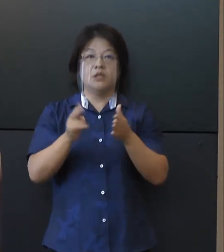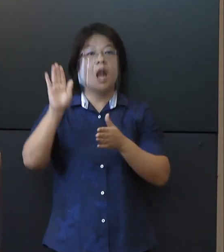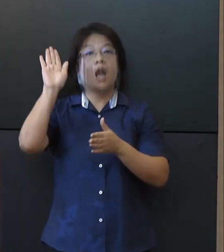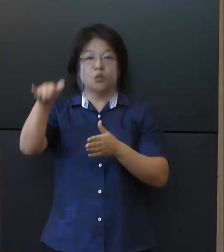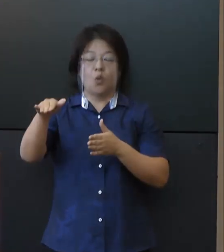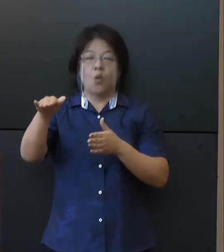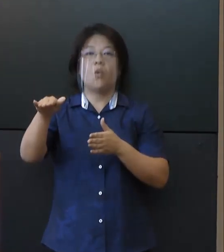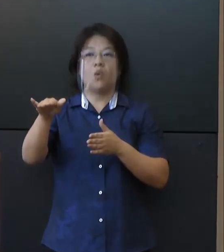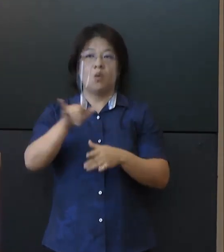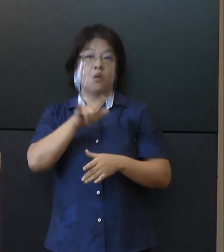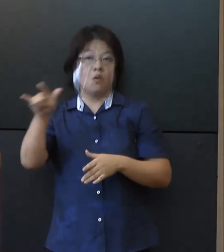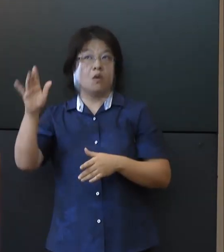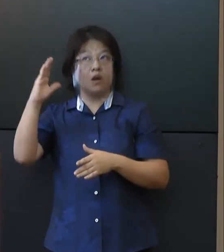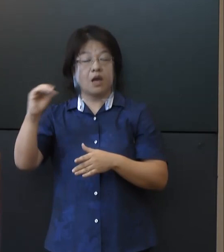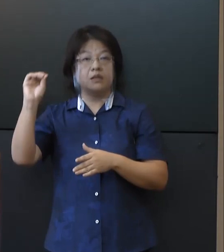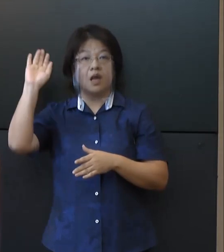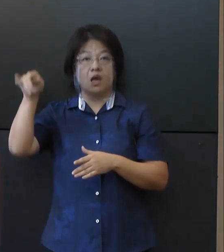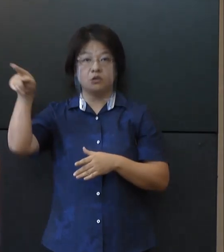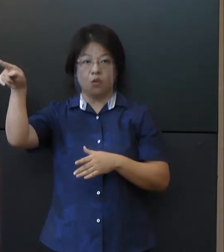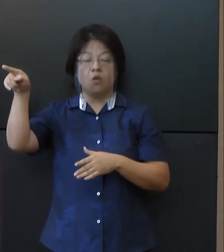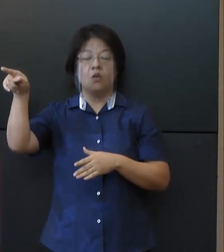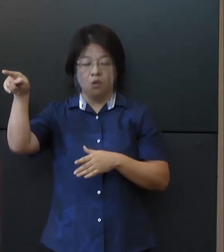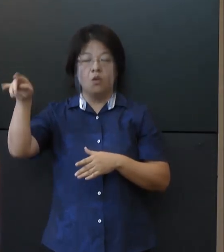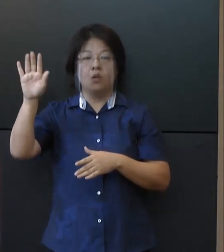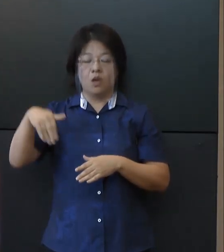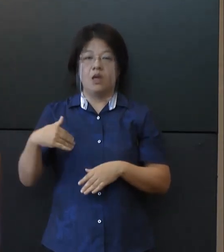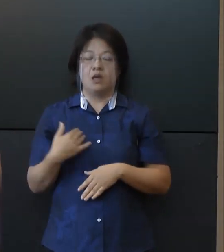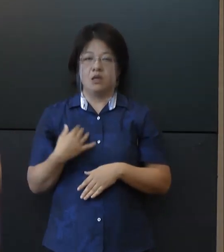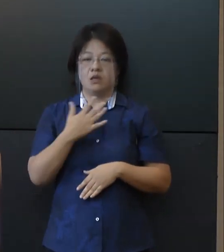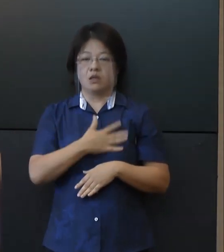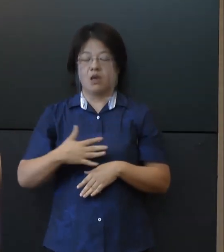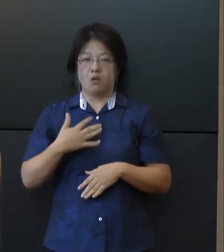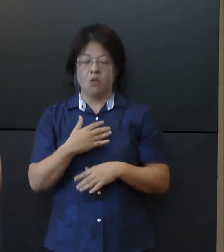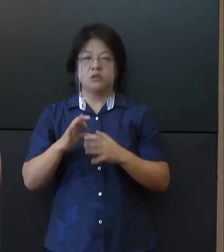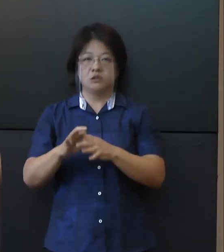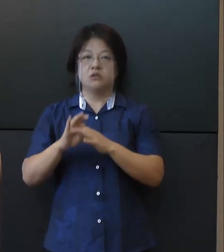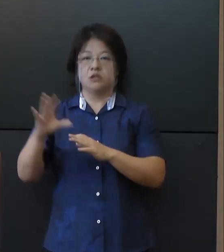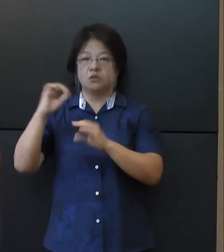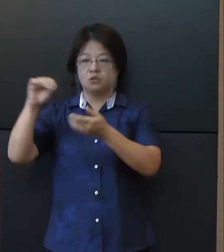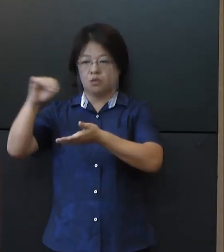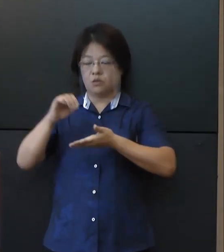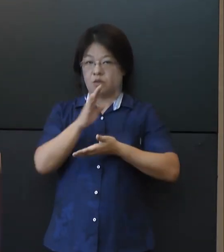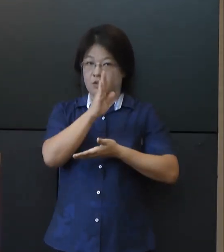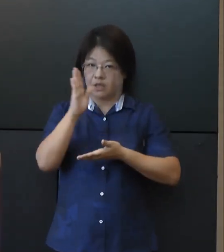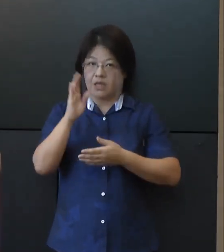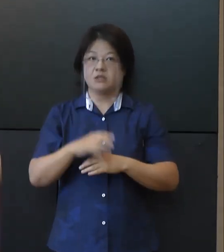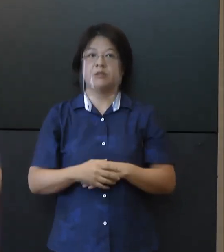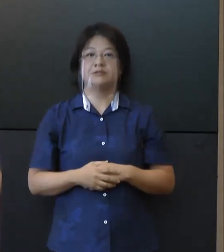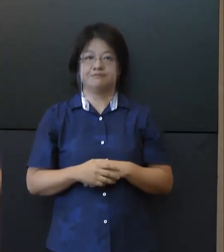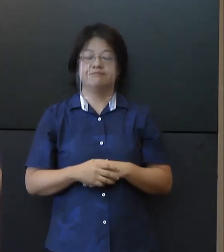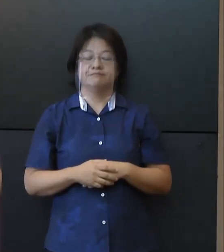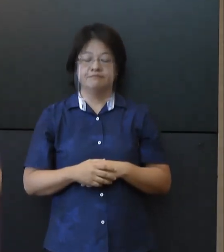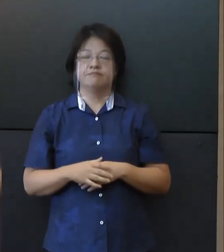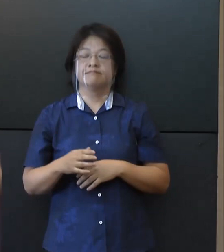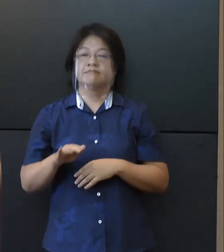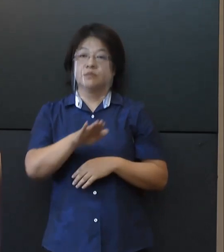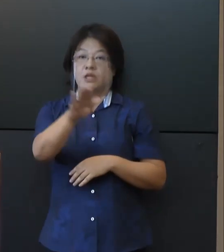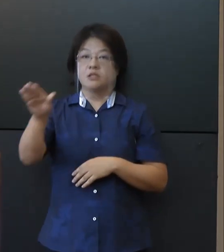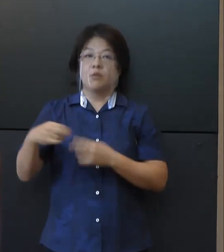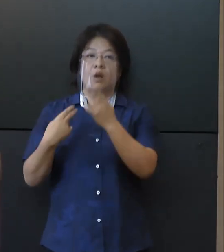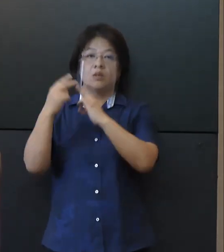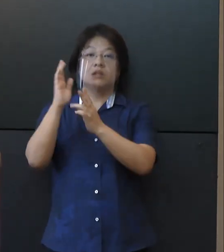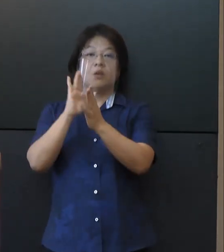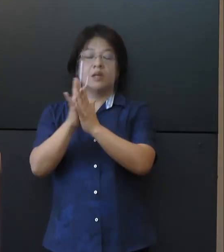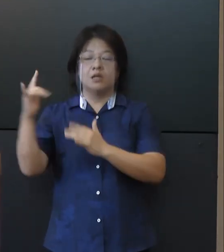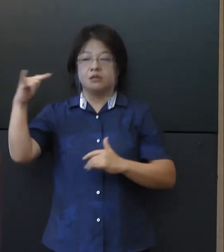旅後の体調などに関する情報提供のご協力をお願いします。皆様が沖縄へお越しになった